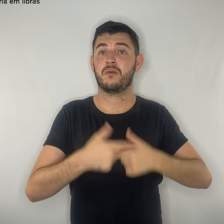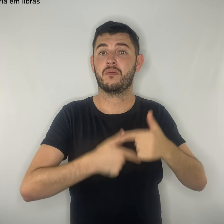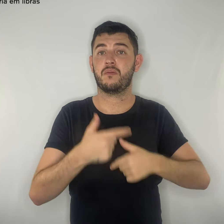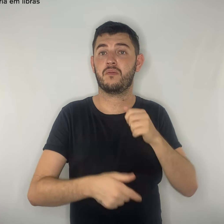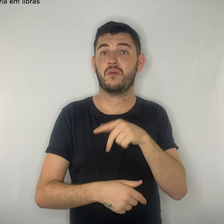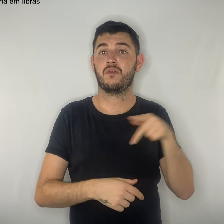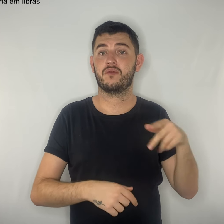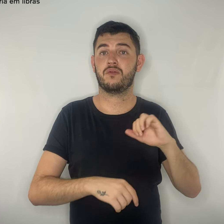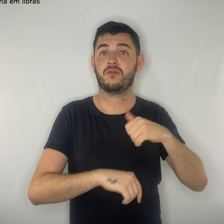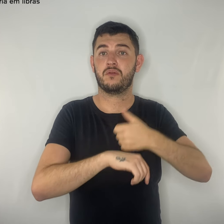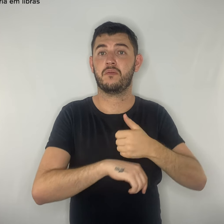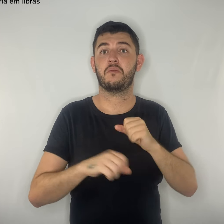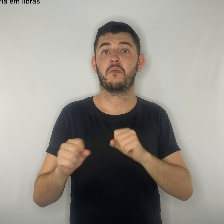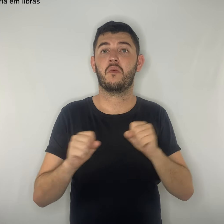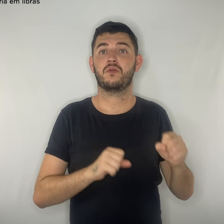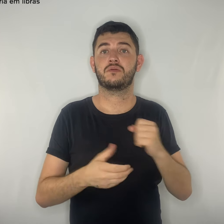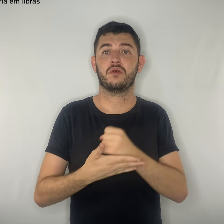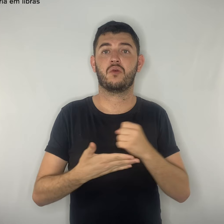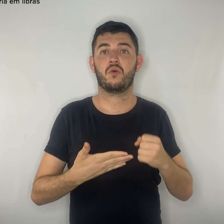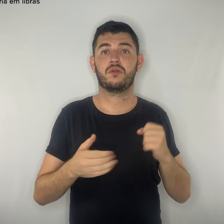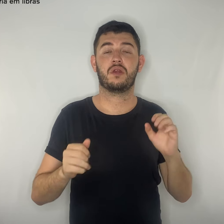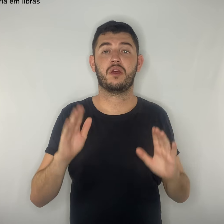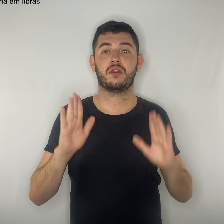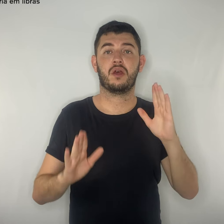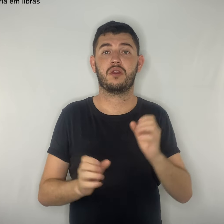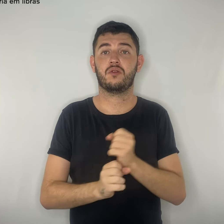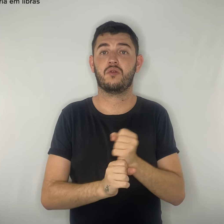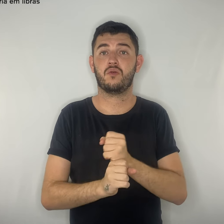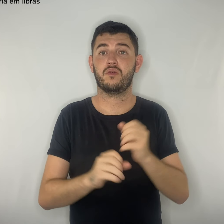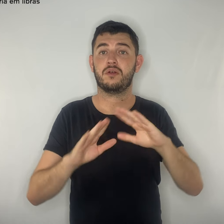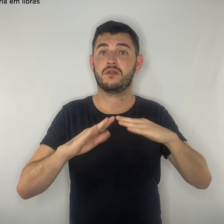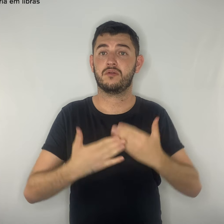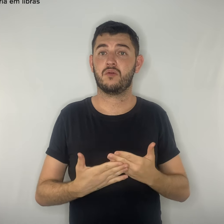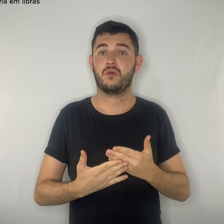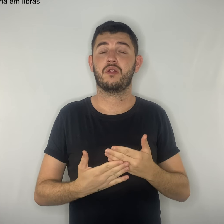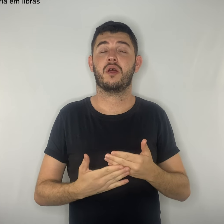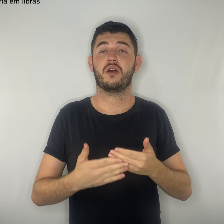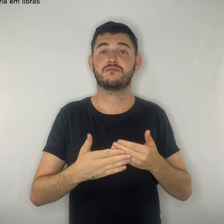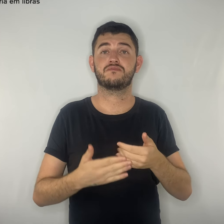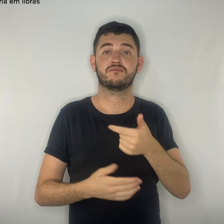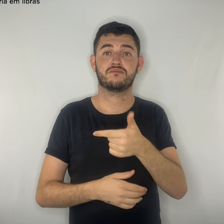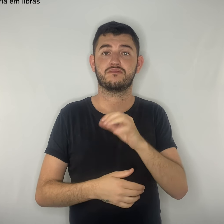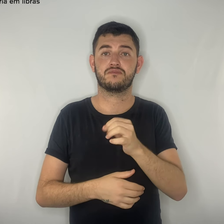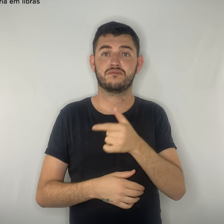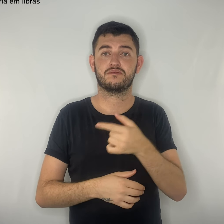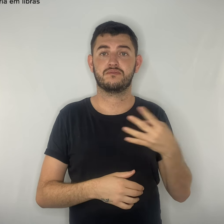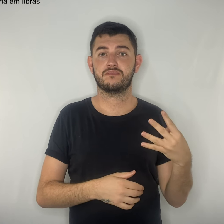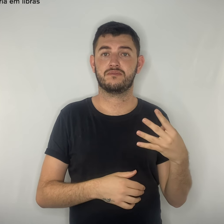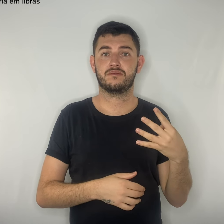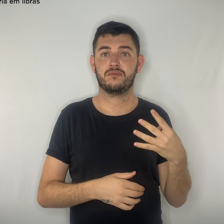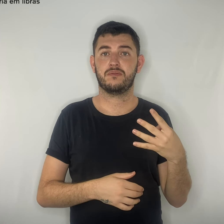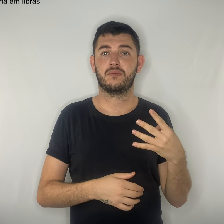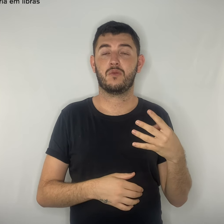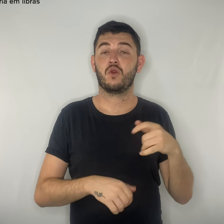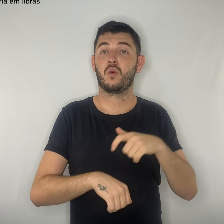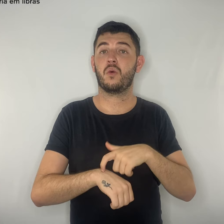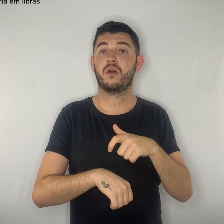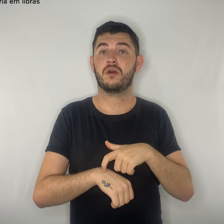ser contratados dur durante o ano letivo de 2024 à medida que surgirem carências